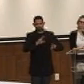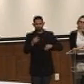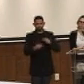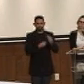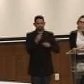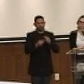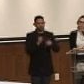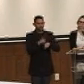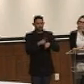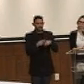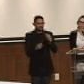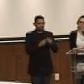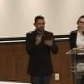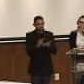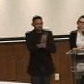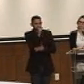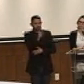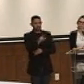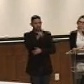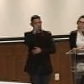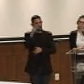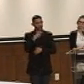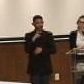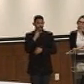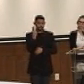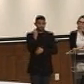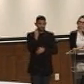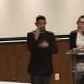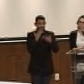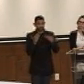diversas situações que aconteceram, né?